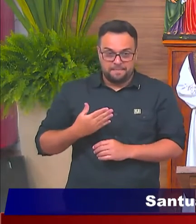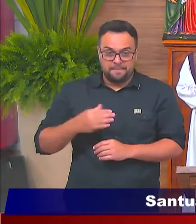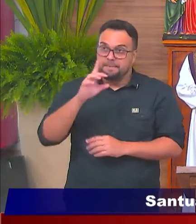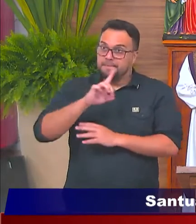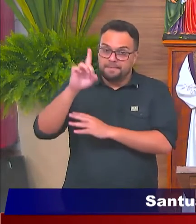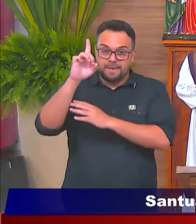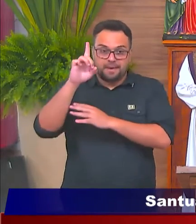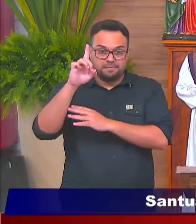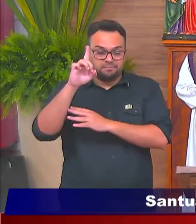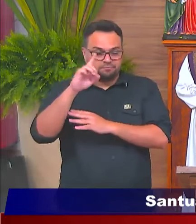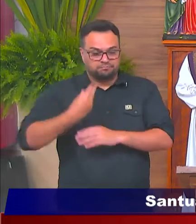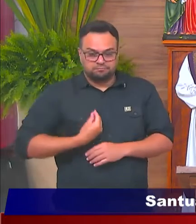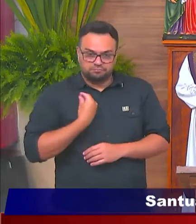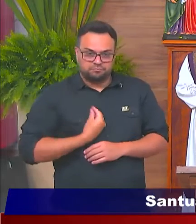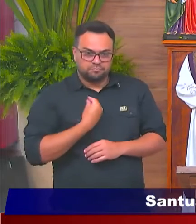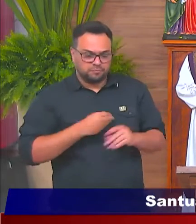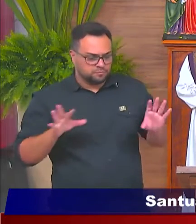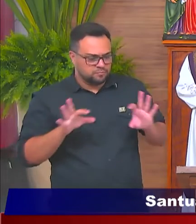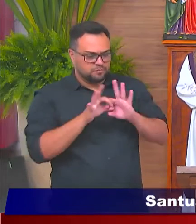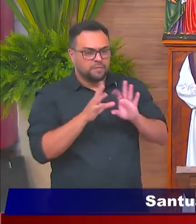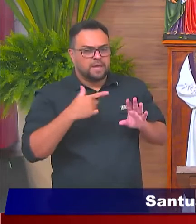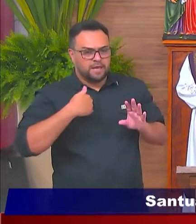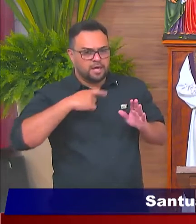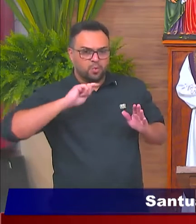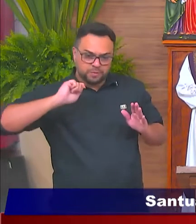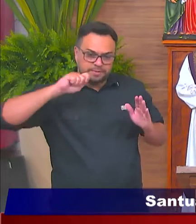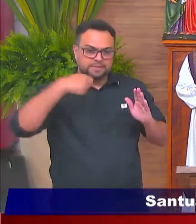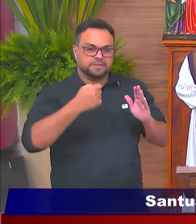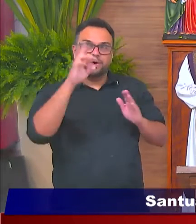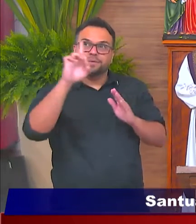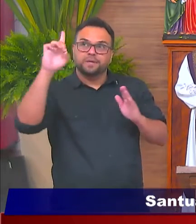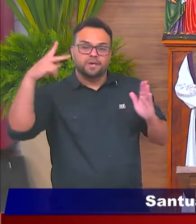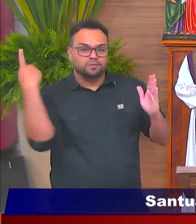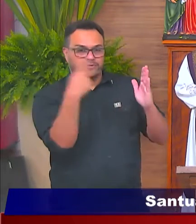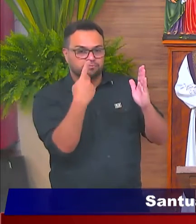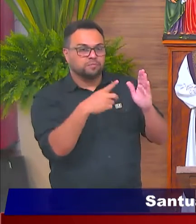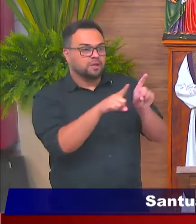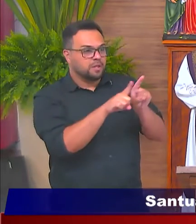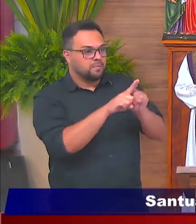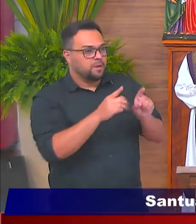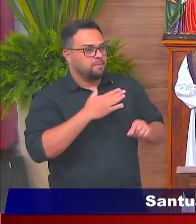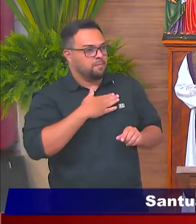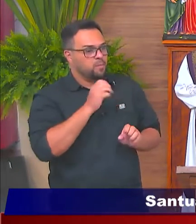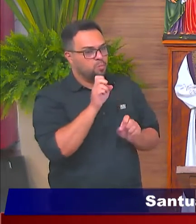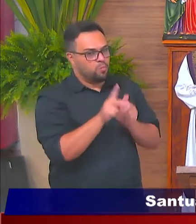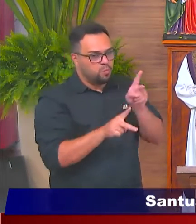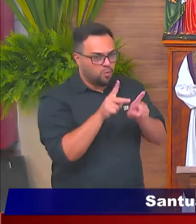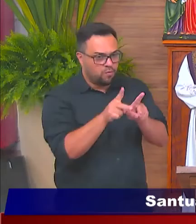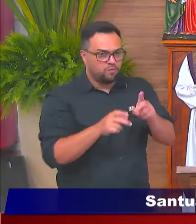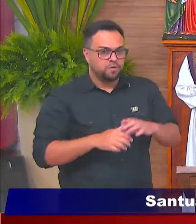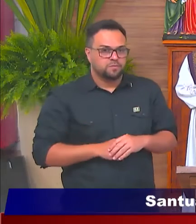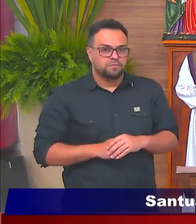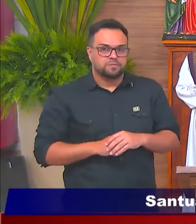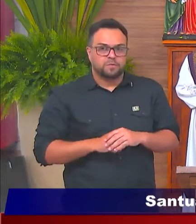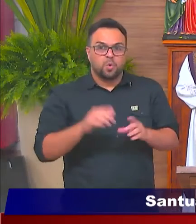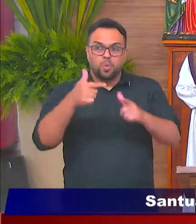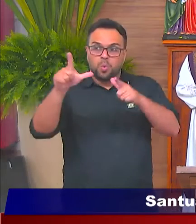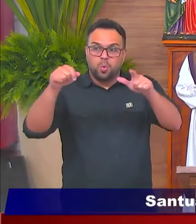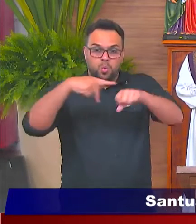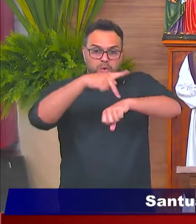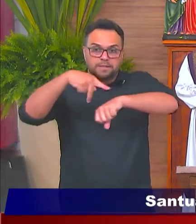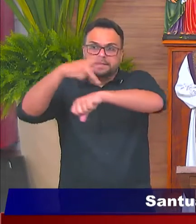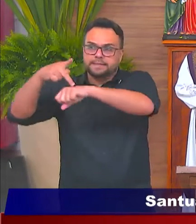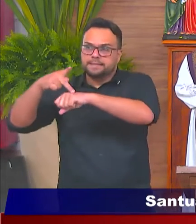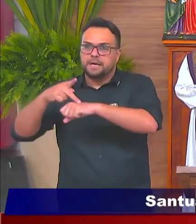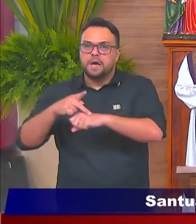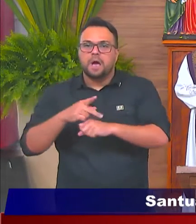deles. Eu serei o seu Deus e eles serão o meu povo. Assim as nações saberão quem